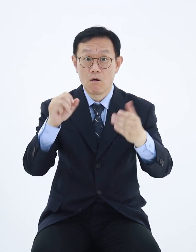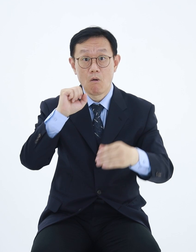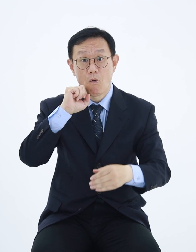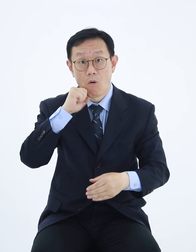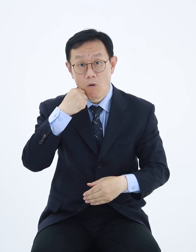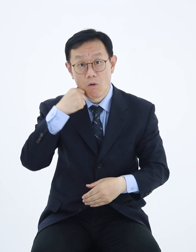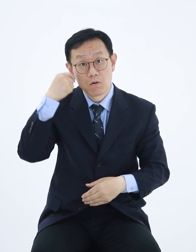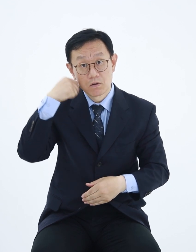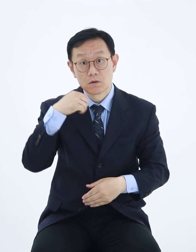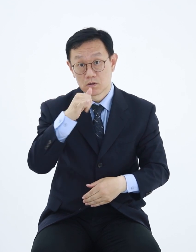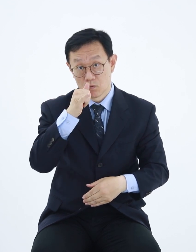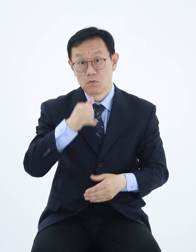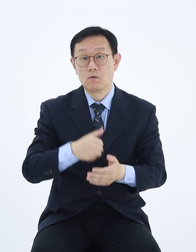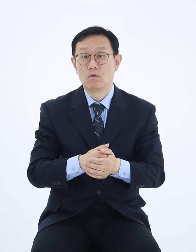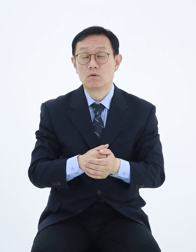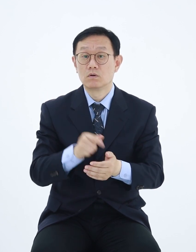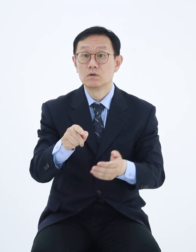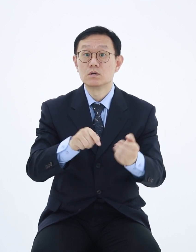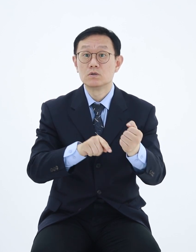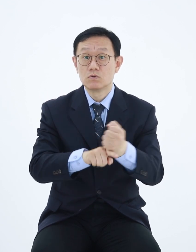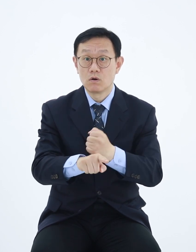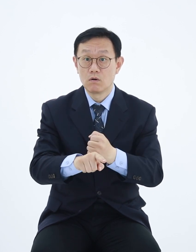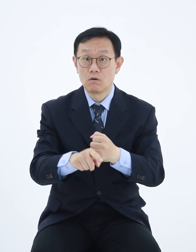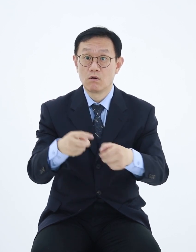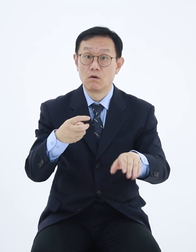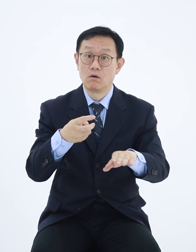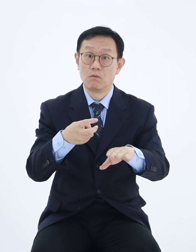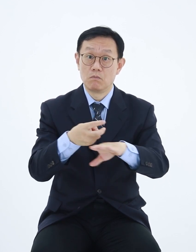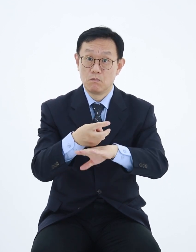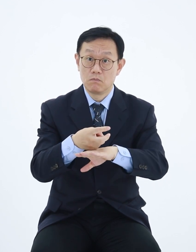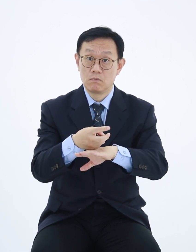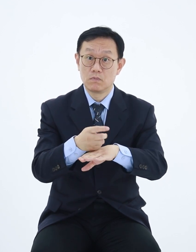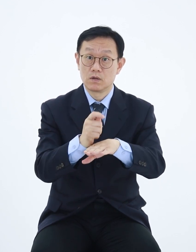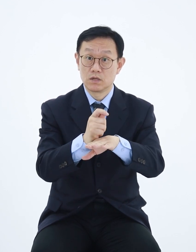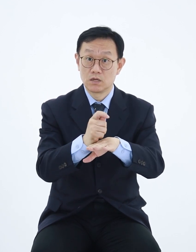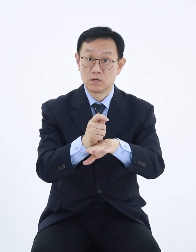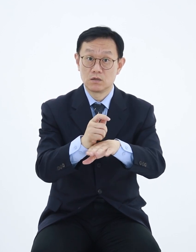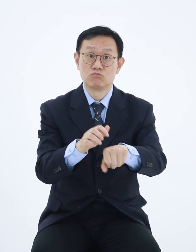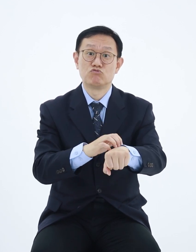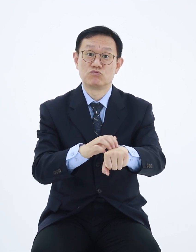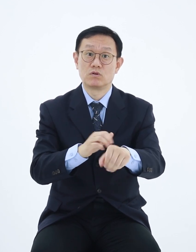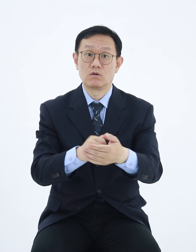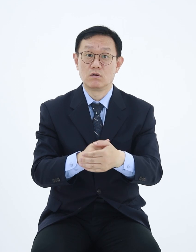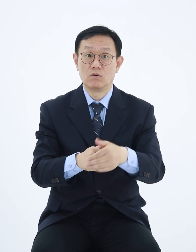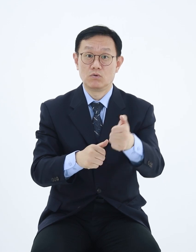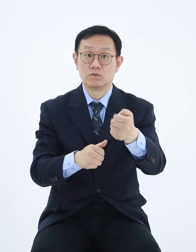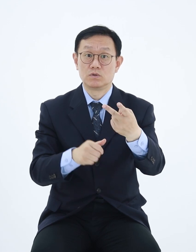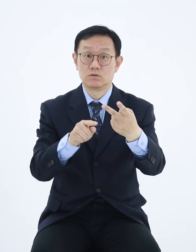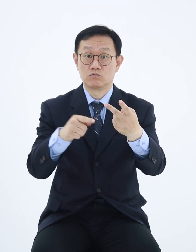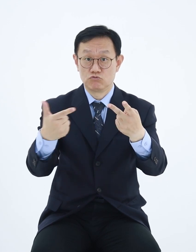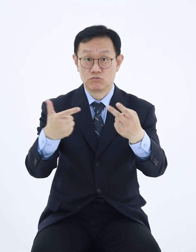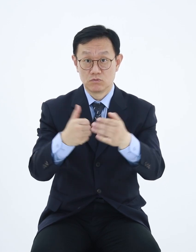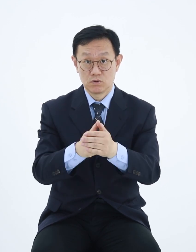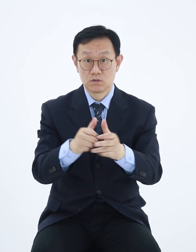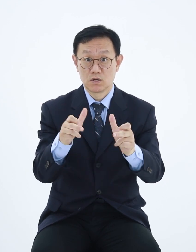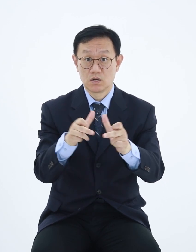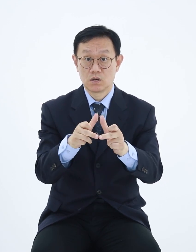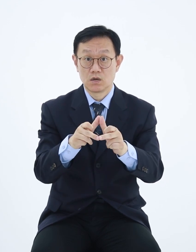것으로 나타났으며 그 이유는 버스, 택시가 불편해서 52.6%, 장애인 콜택시